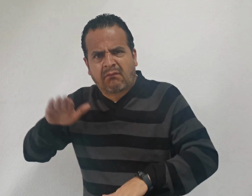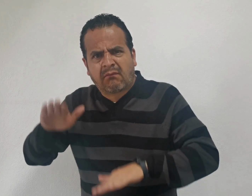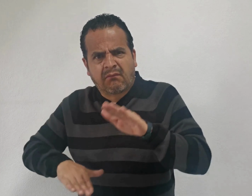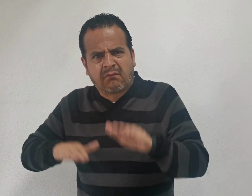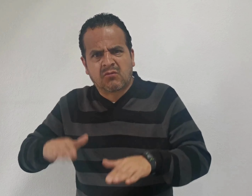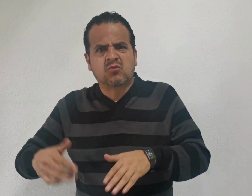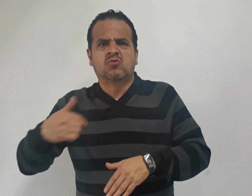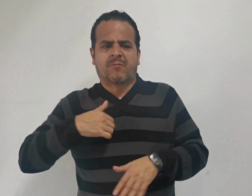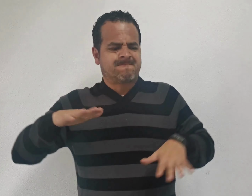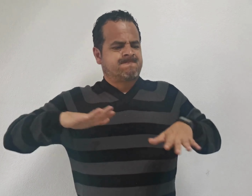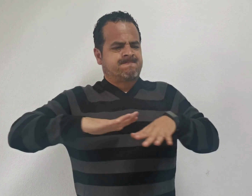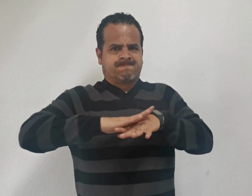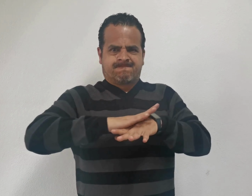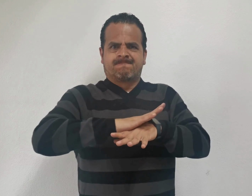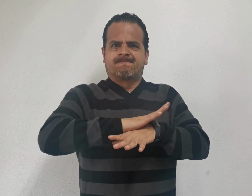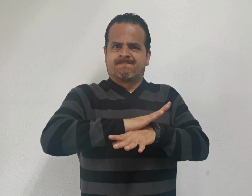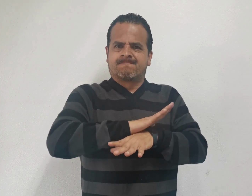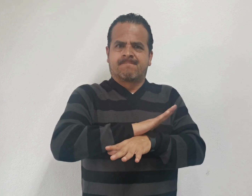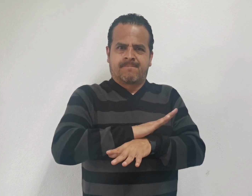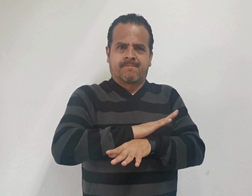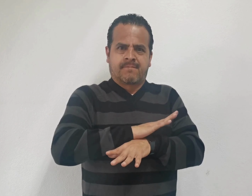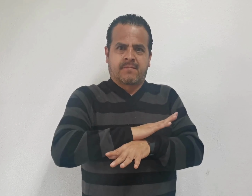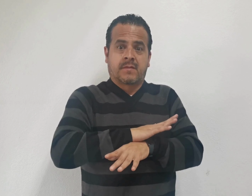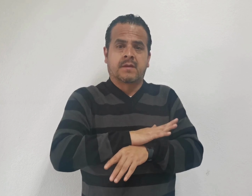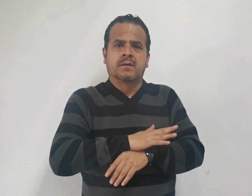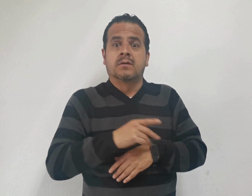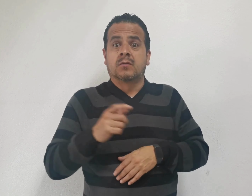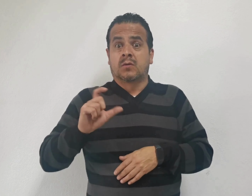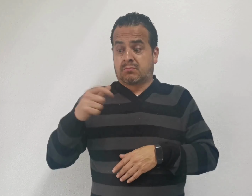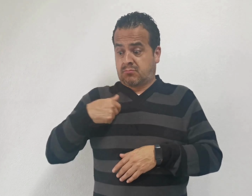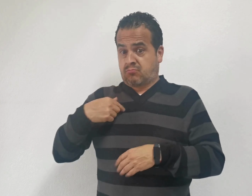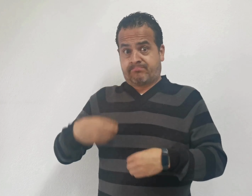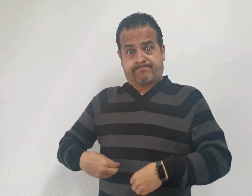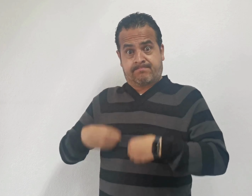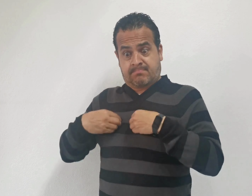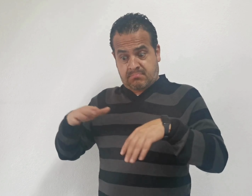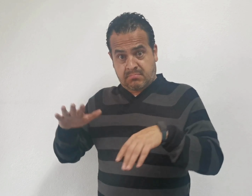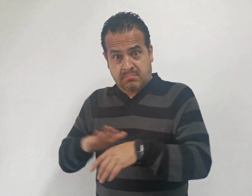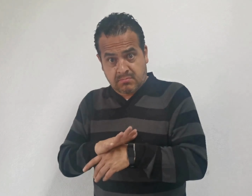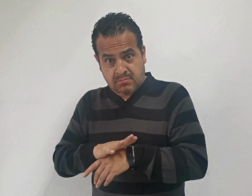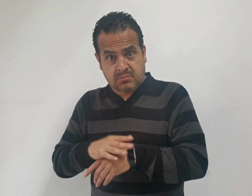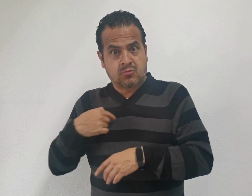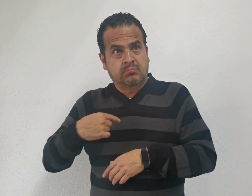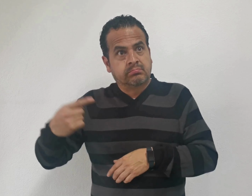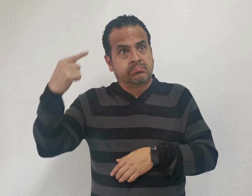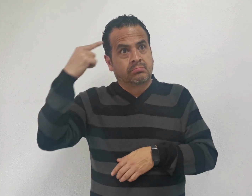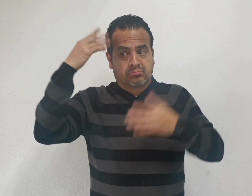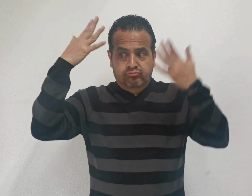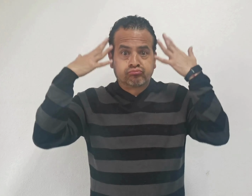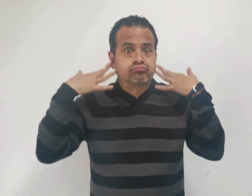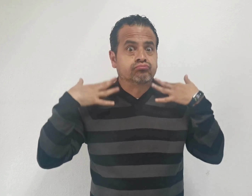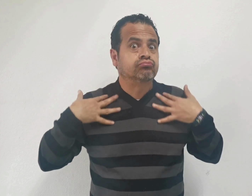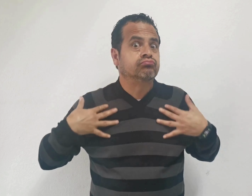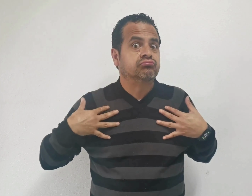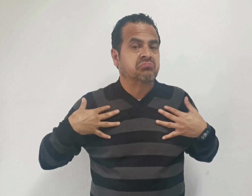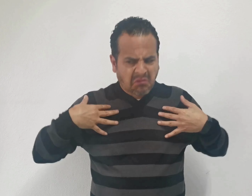otros momentos en mi vida en donde marco cierres significativos y y algo que me gusta platicar mucho es que yo lo hago mucho con mi cabello o sea como que